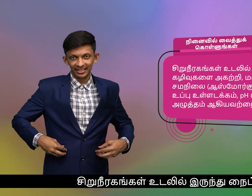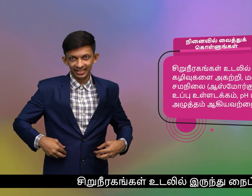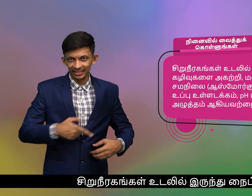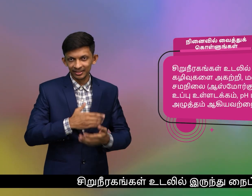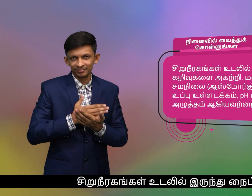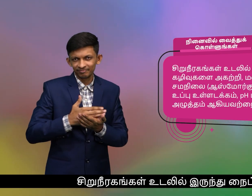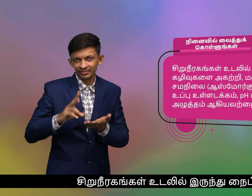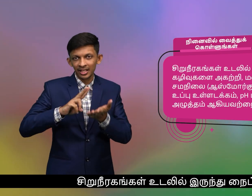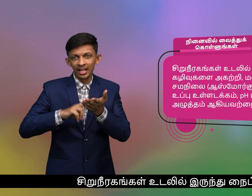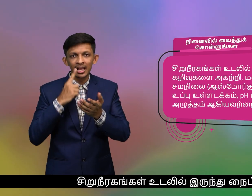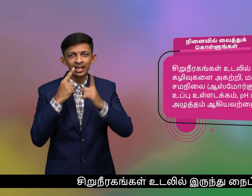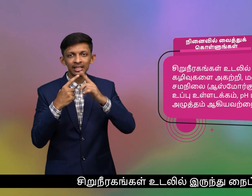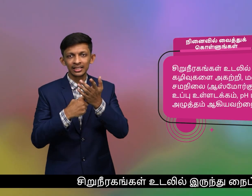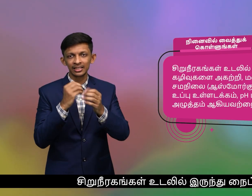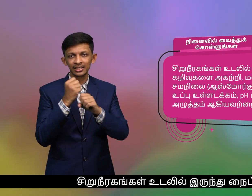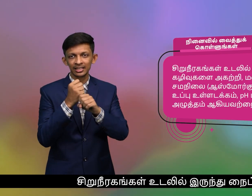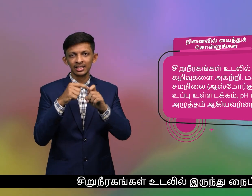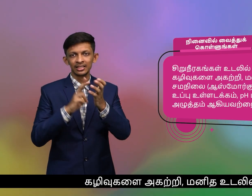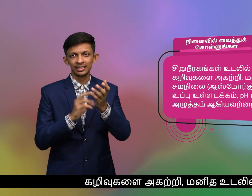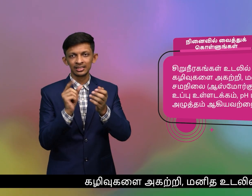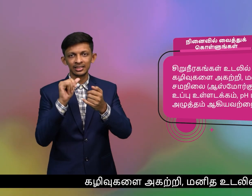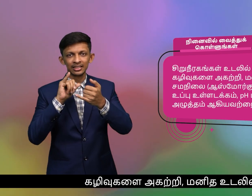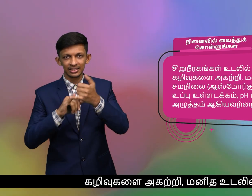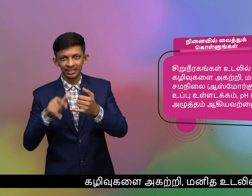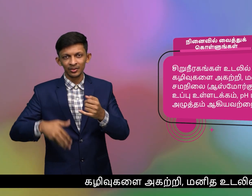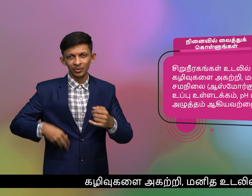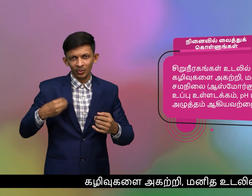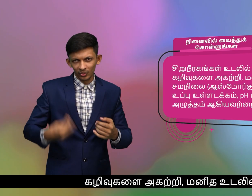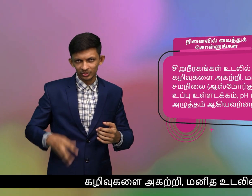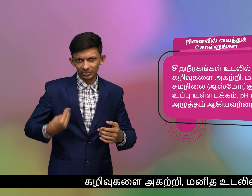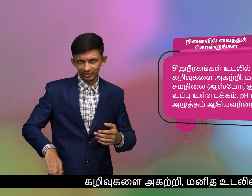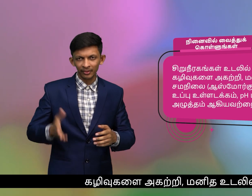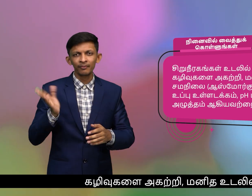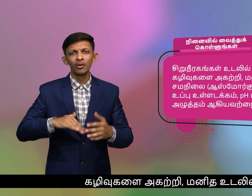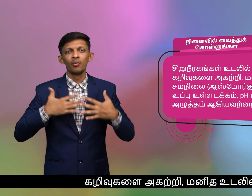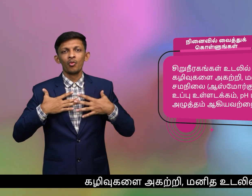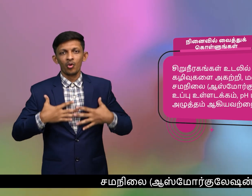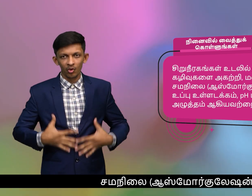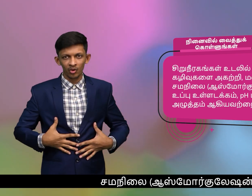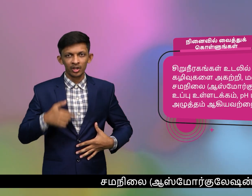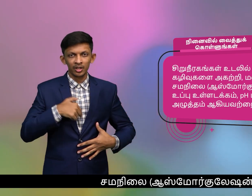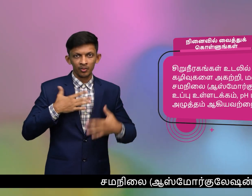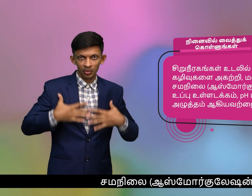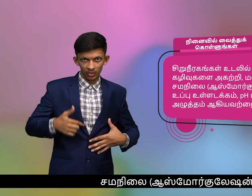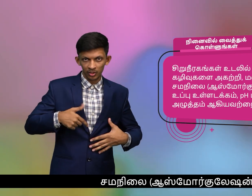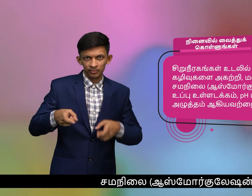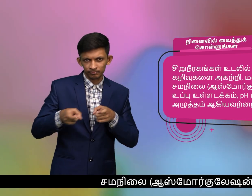சிறுநீரகங்கள் உடலின் இருந்து நைட்ரஜன் கழிவுகளை அகற்றி மனித உடலில் நீர் சமநிலை, அதாவது